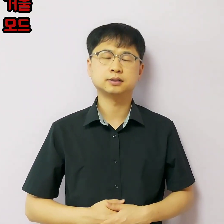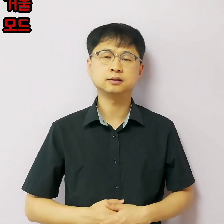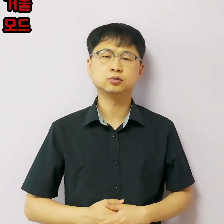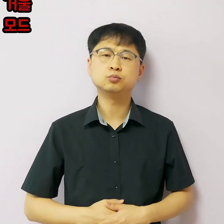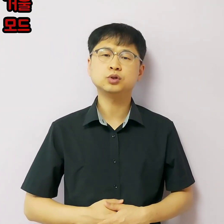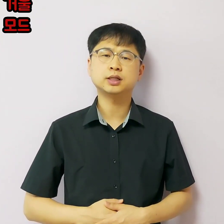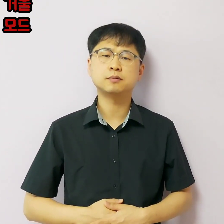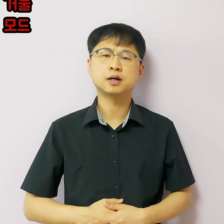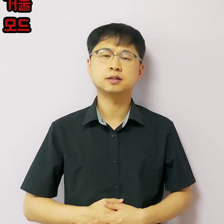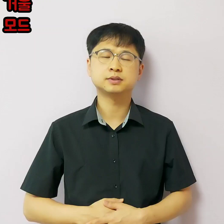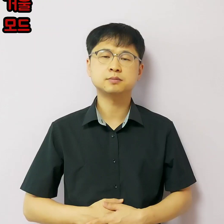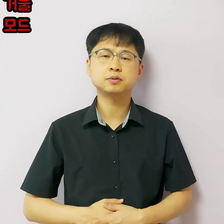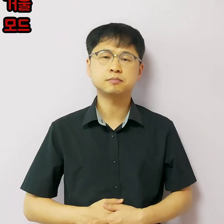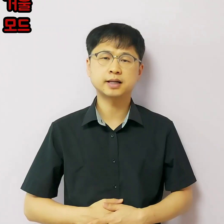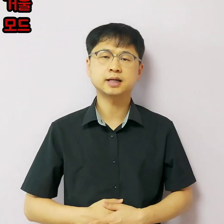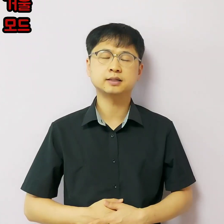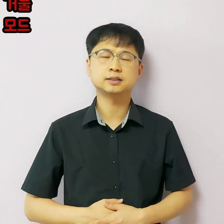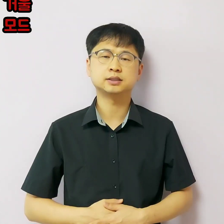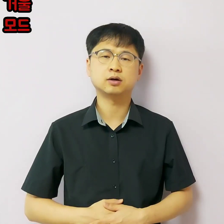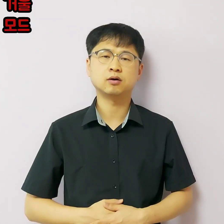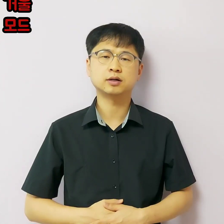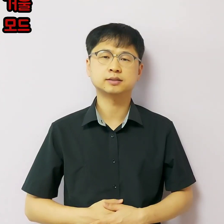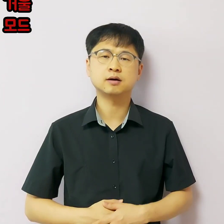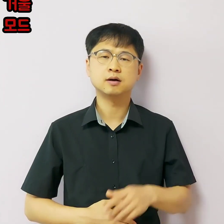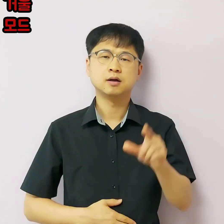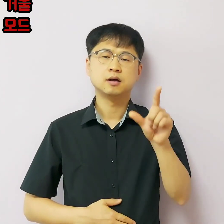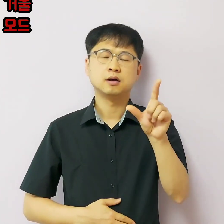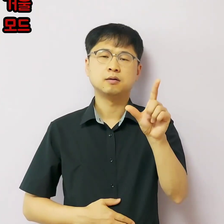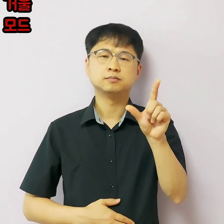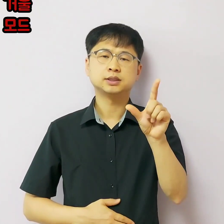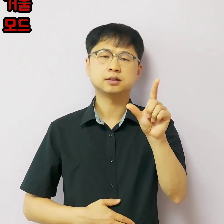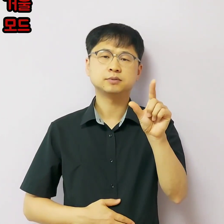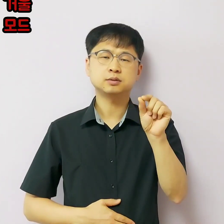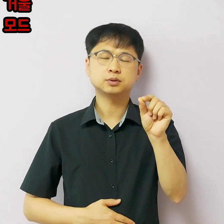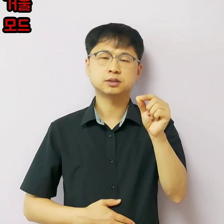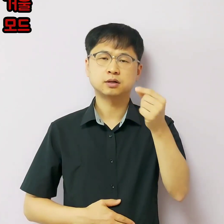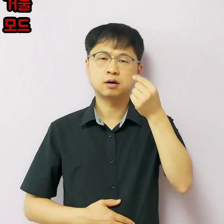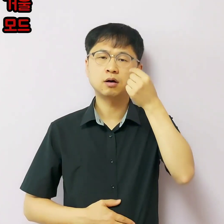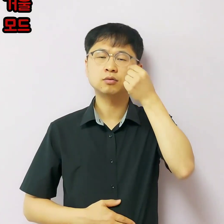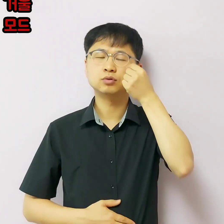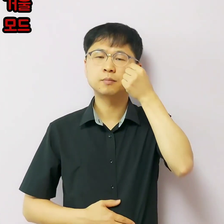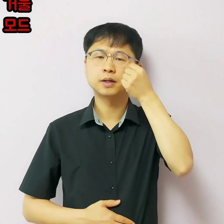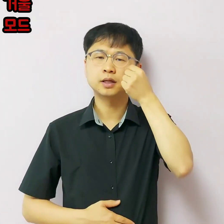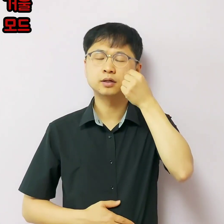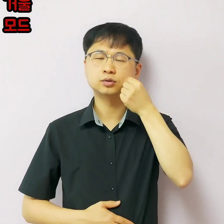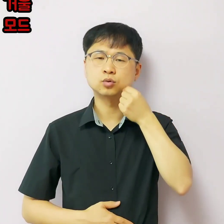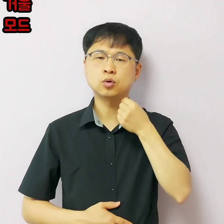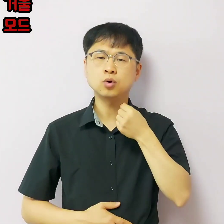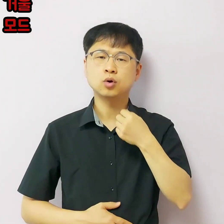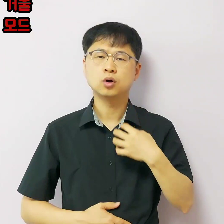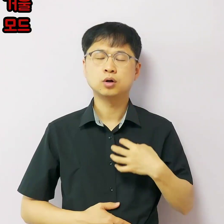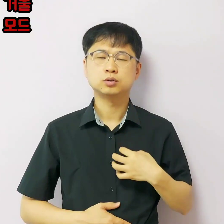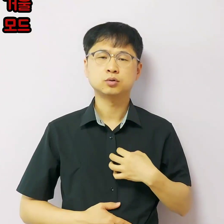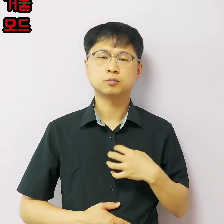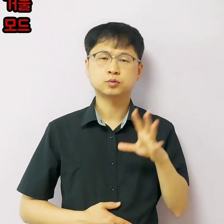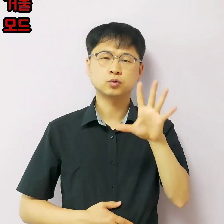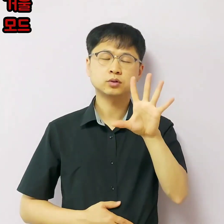것은 눈물이 날 만큼 슬픈 말이라는 뜻이죠. 그래서 엄지검지를 붙여서 눈앞에 내려주고